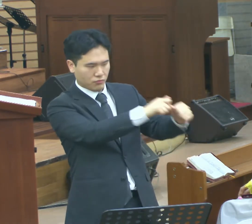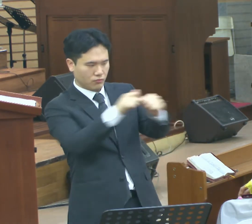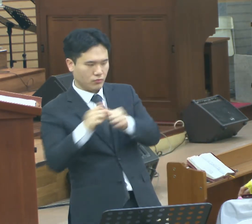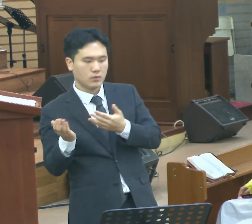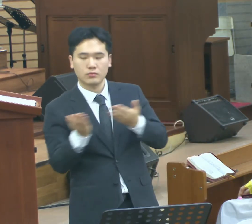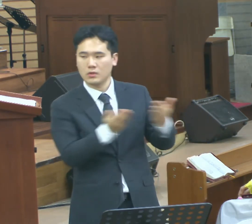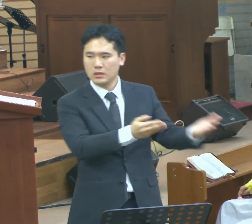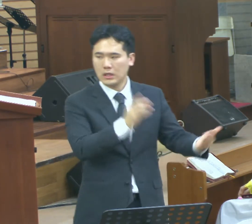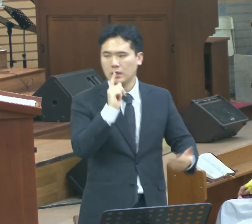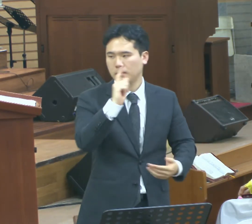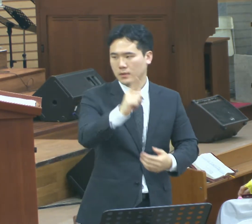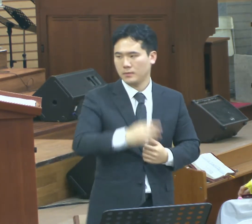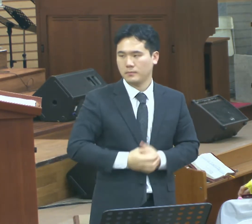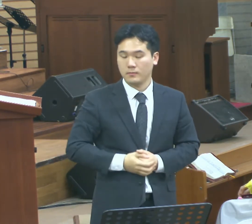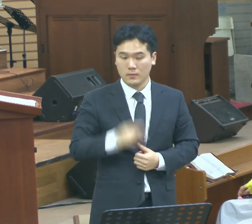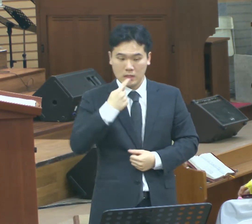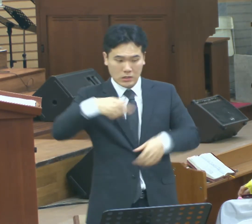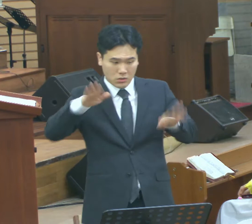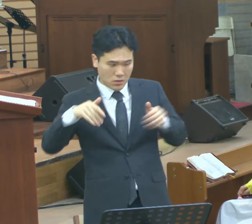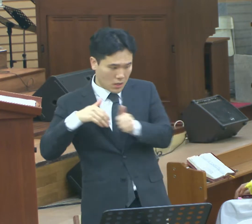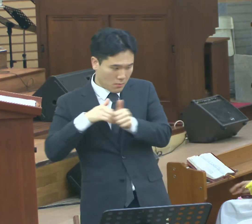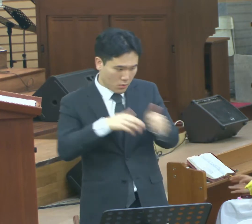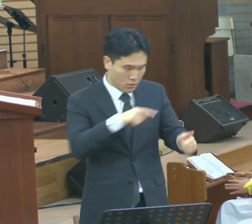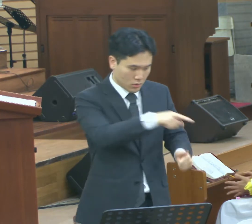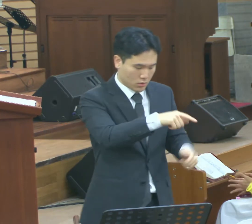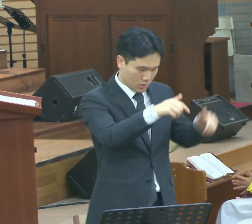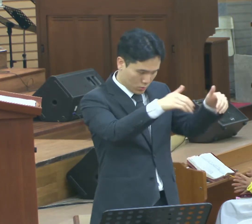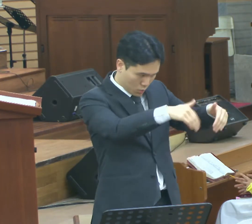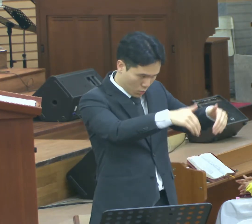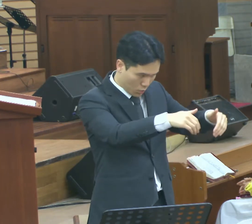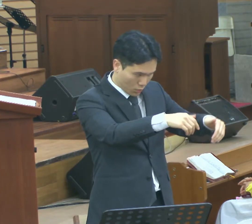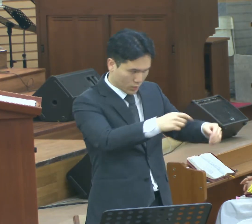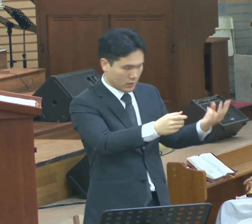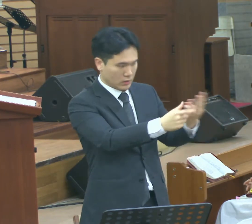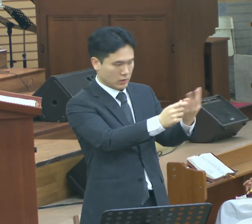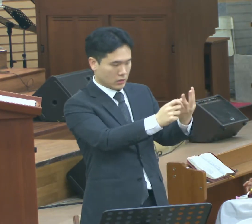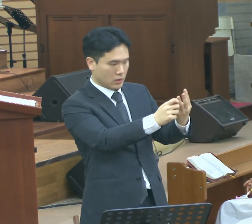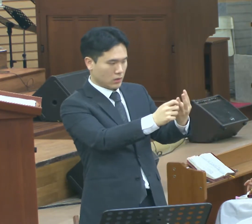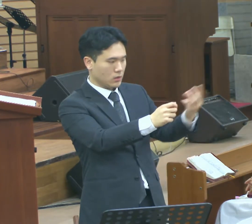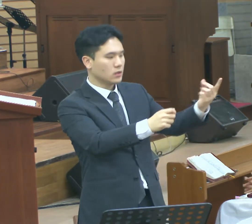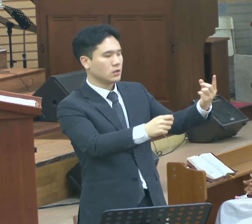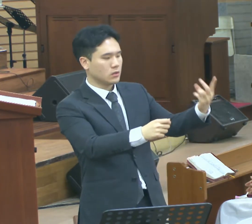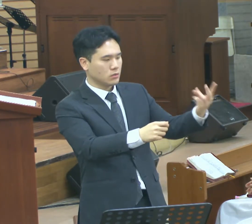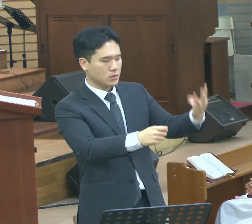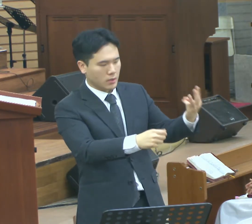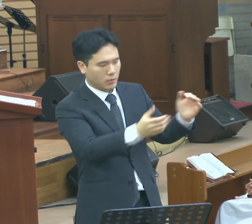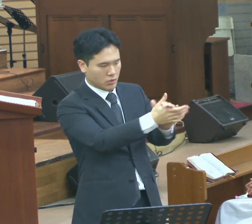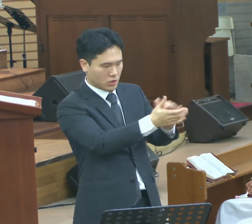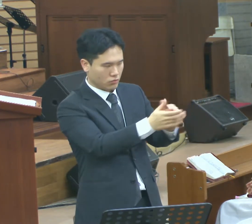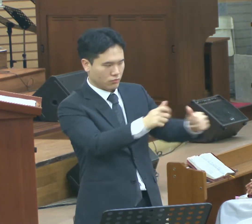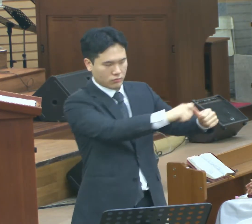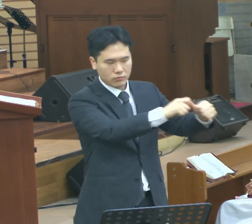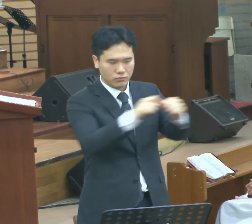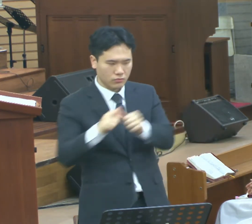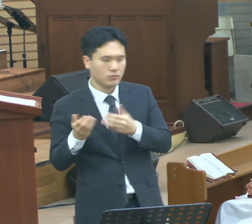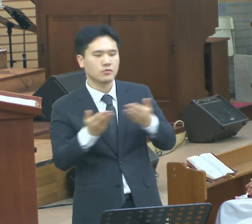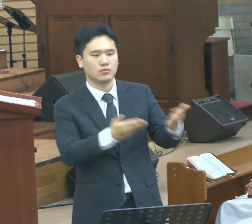보내시고 자기의 종들을 지켜주시는 그 놀라운 하나님을 보면서 이 느부갓네살 왕이 찬양을 했던